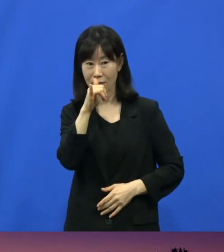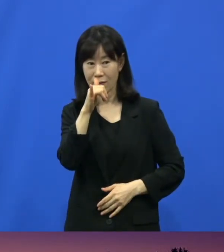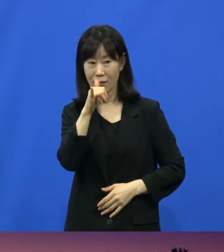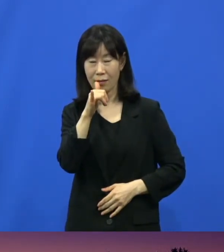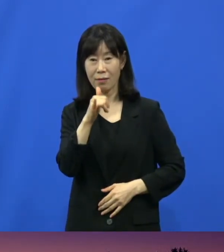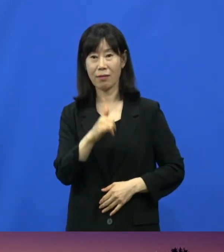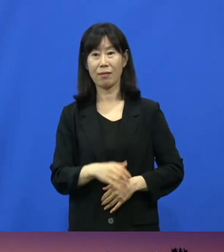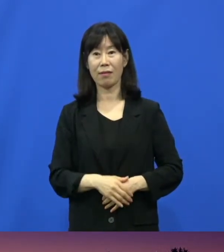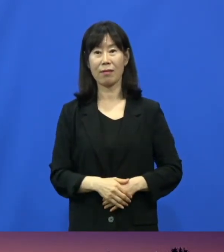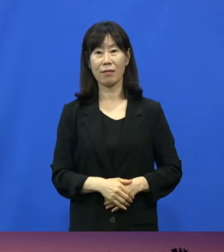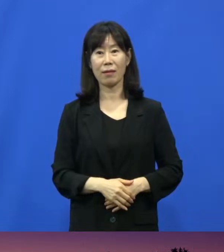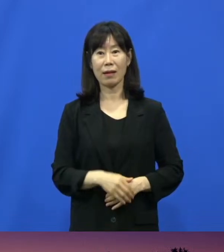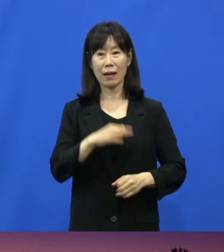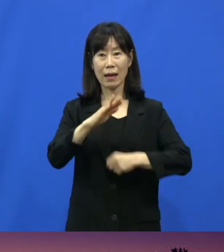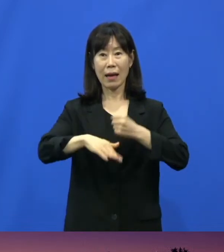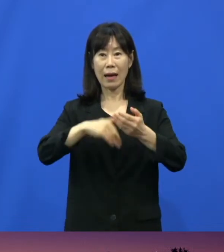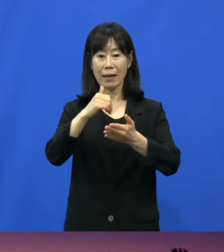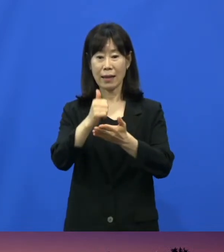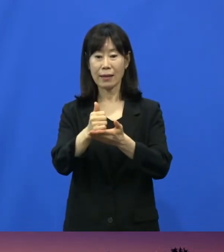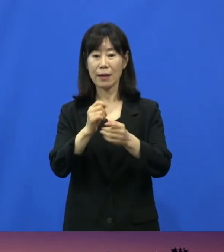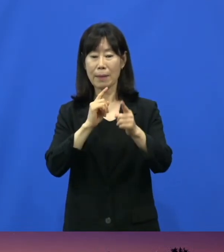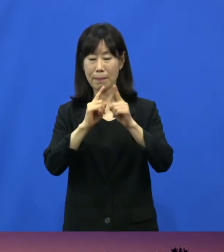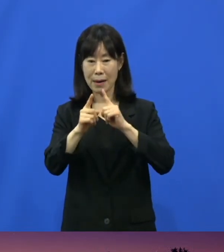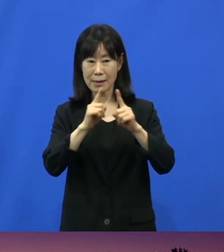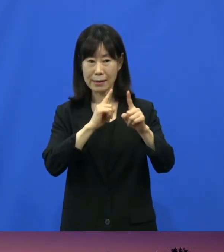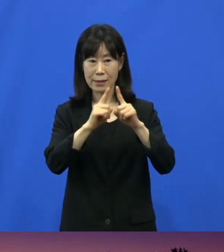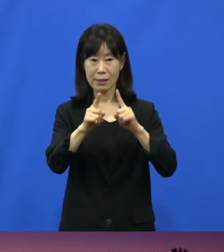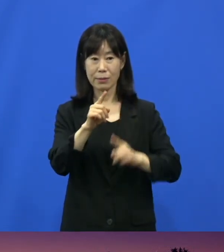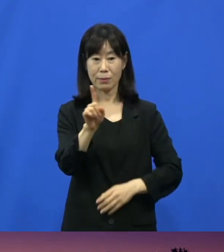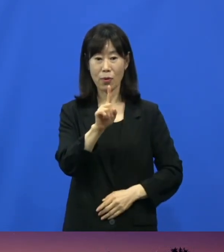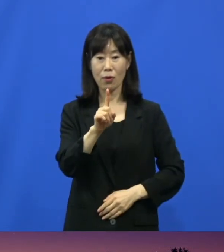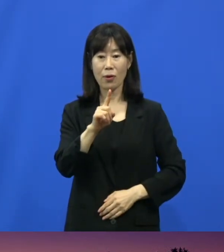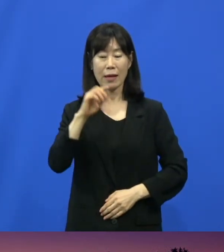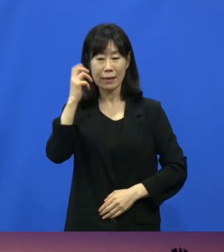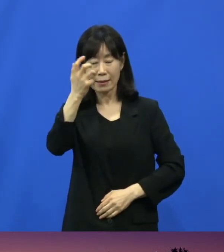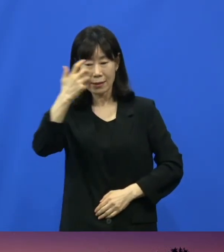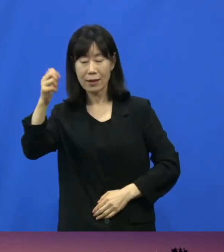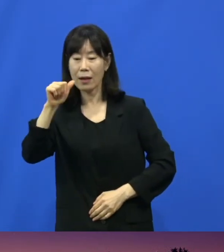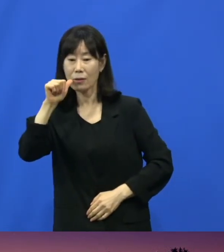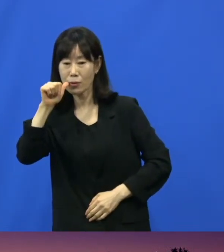하나님의 말씀을 신령한 저저로 비유하고 있잖아요. 우리는 말씀이 필요해요.